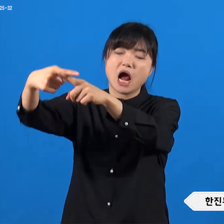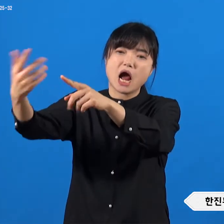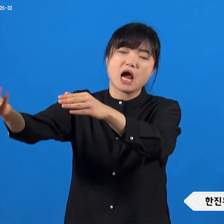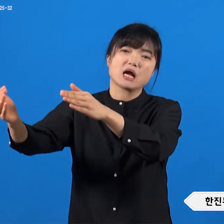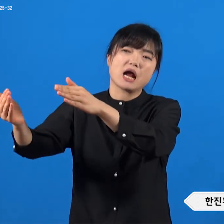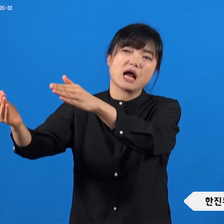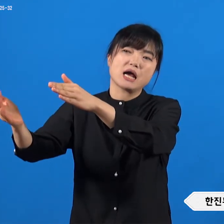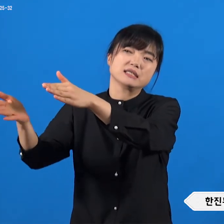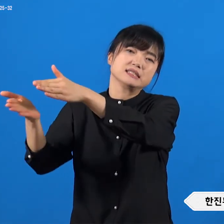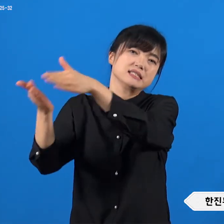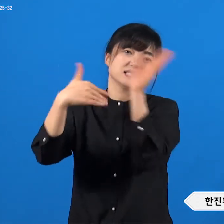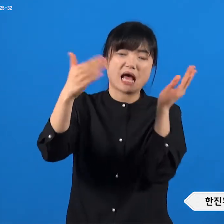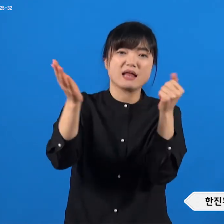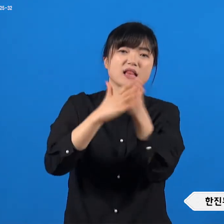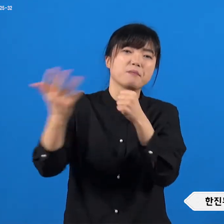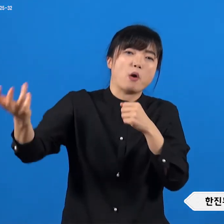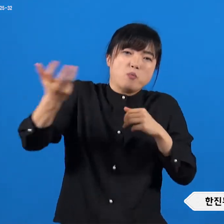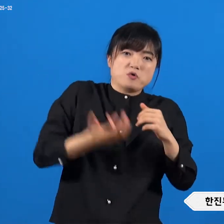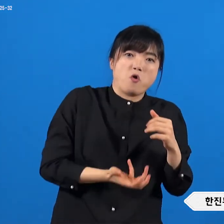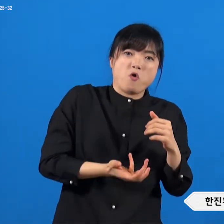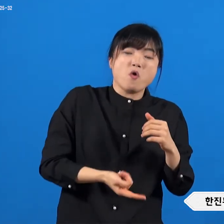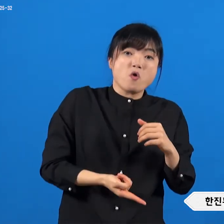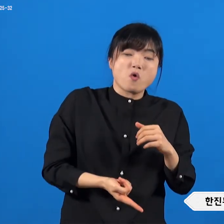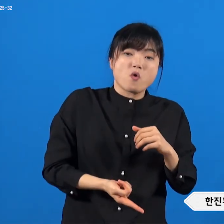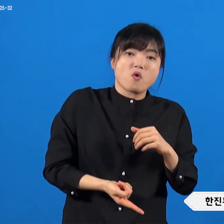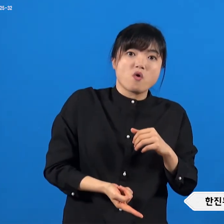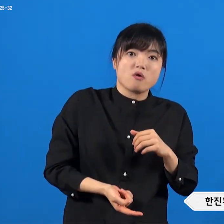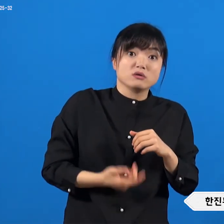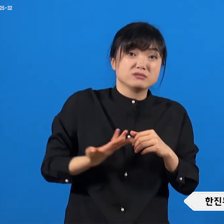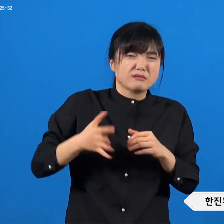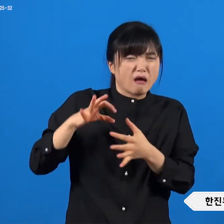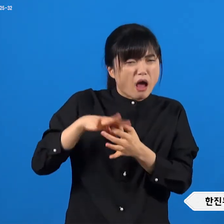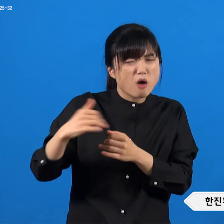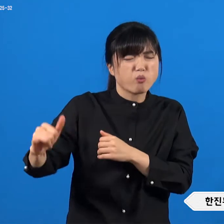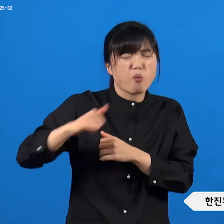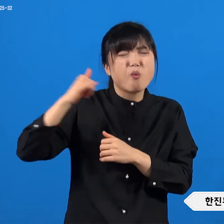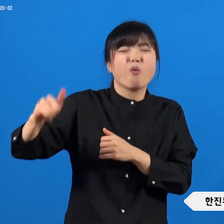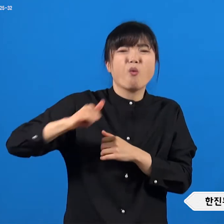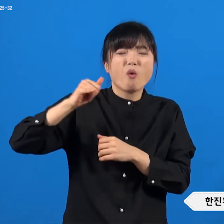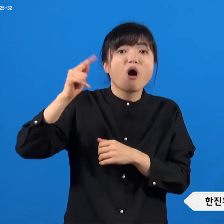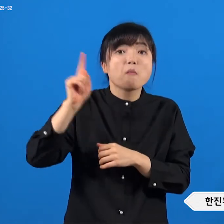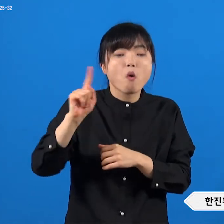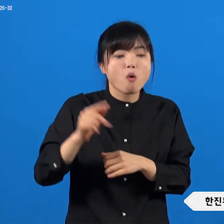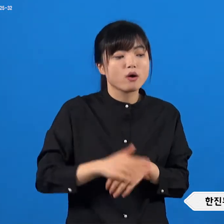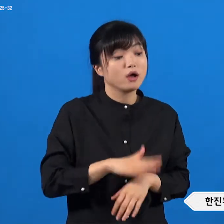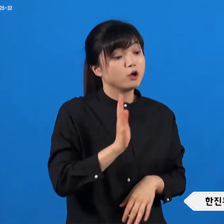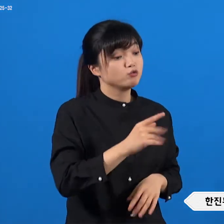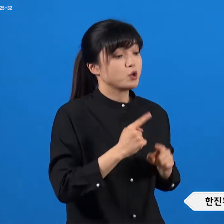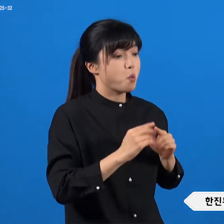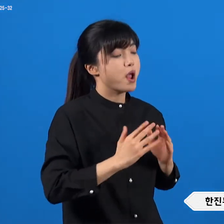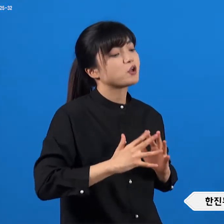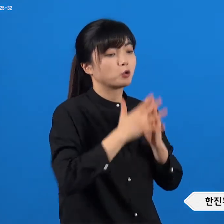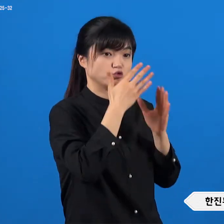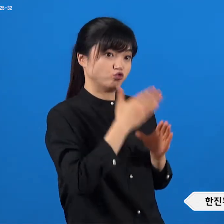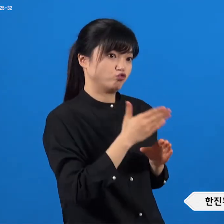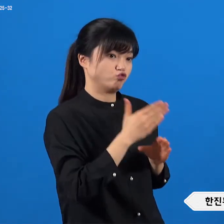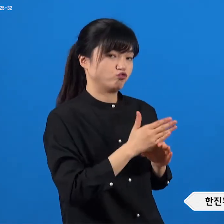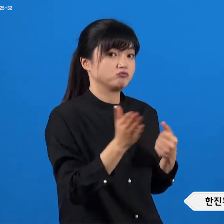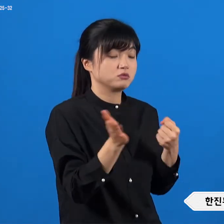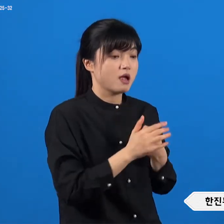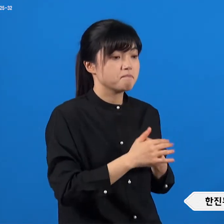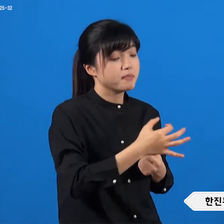이렇게 옮겨오신 분인데, 그런데 그 교회 목사님이 지금도 자꾸 찝적댑니다. 자기 교회